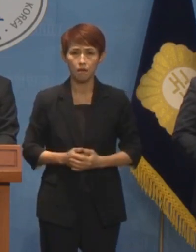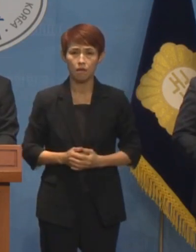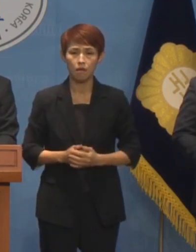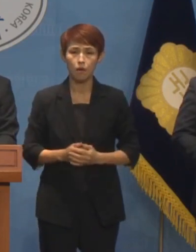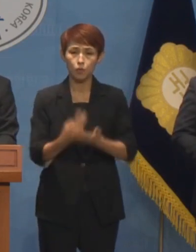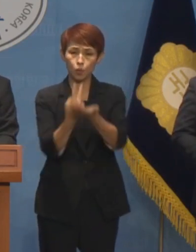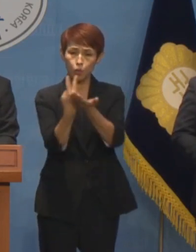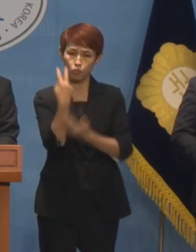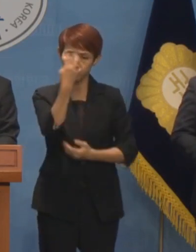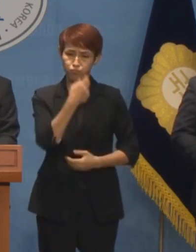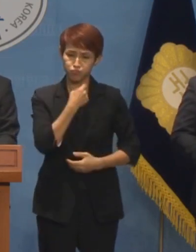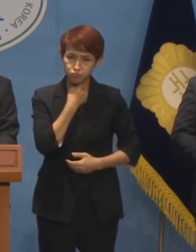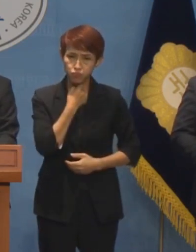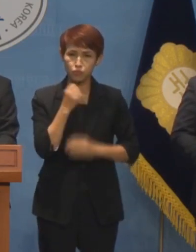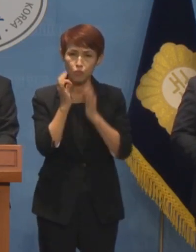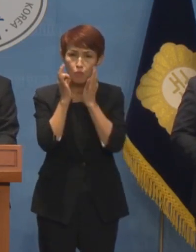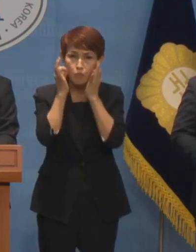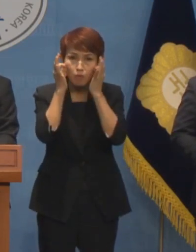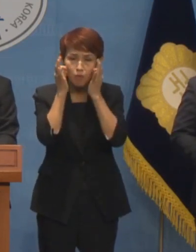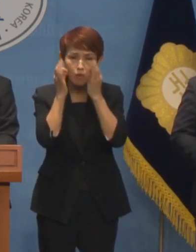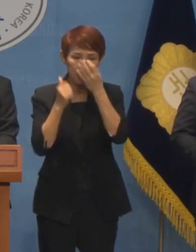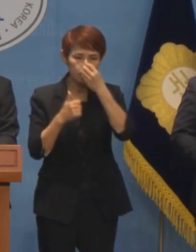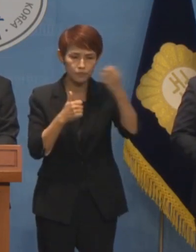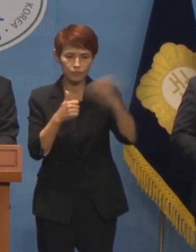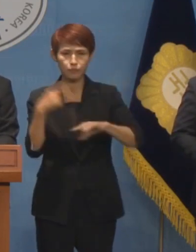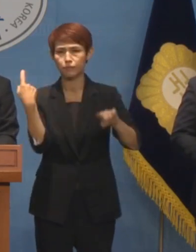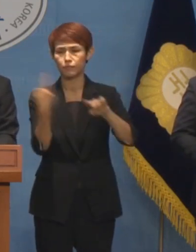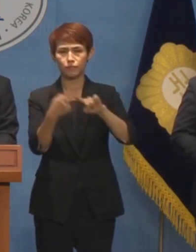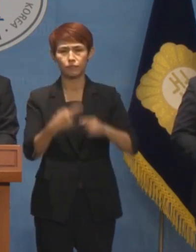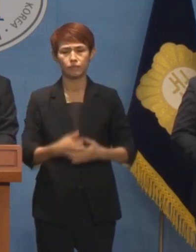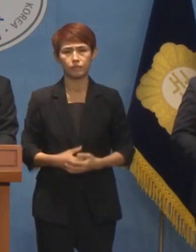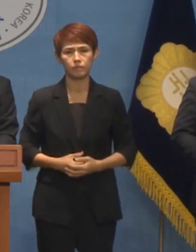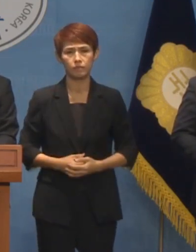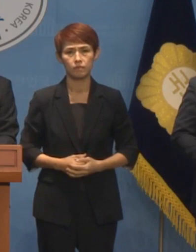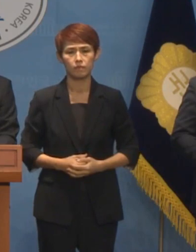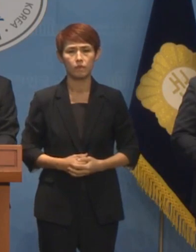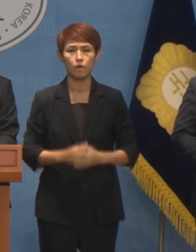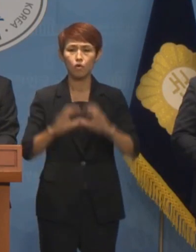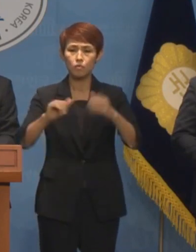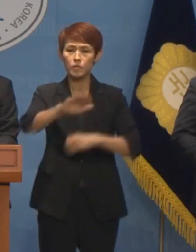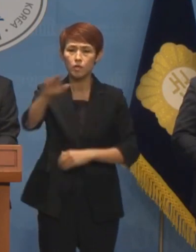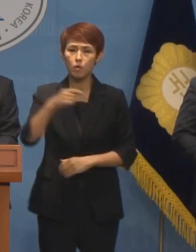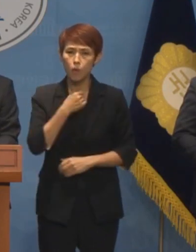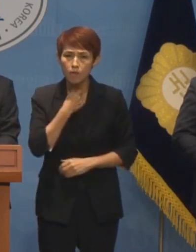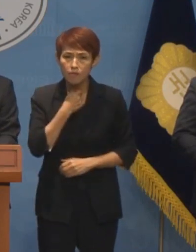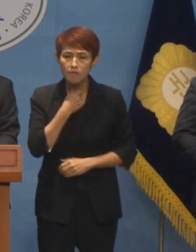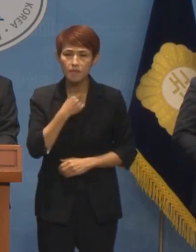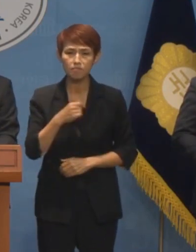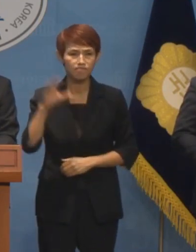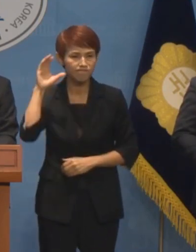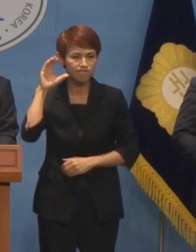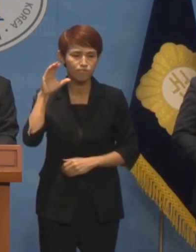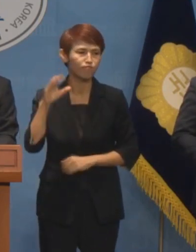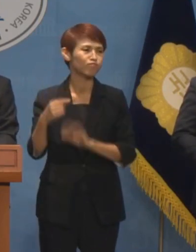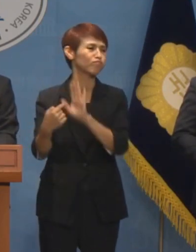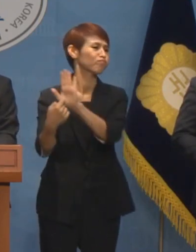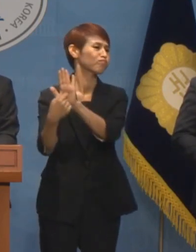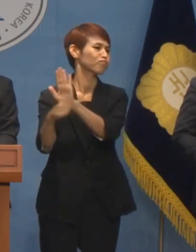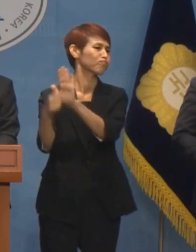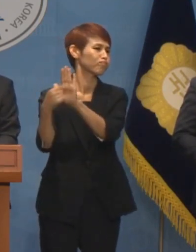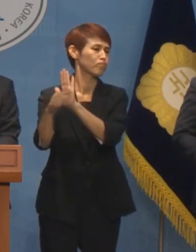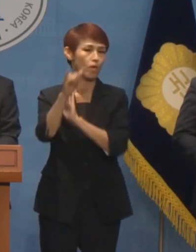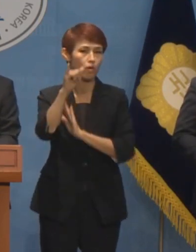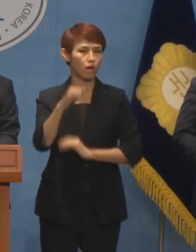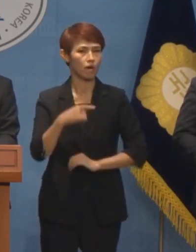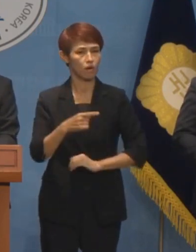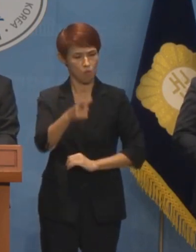독도를 지키고자 하는 우리의 노력을 폄하하는 것입니다. 국민의 목소리에 귀를 닫고 독선과 오만으로